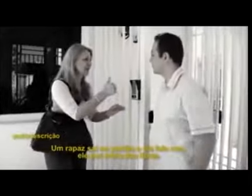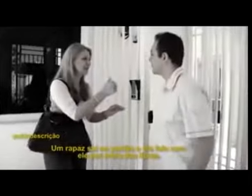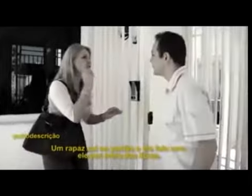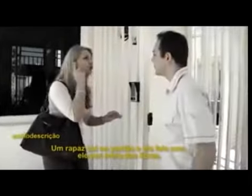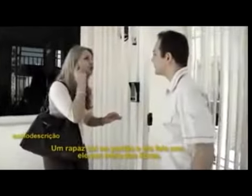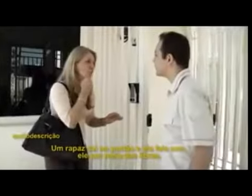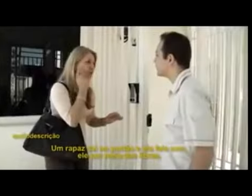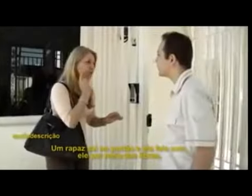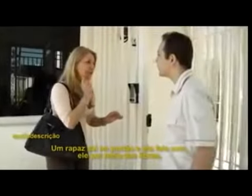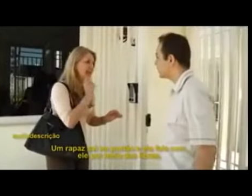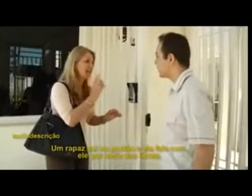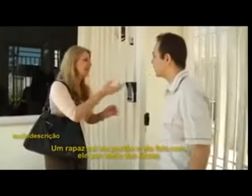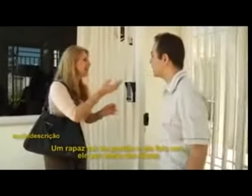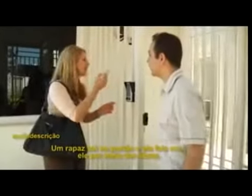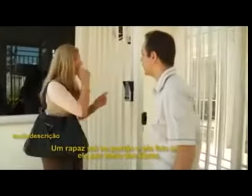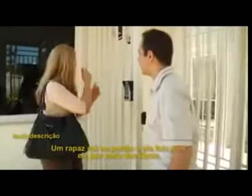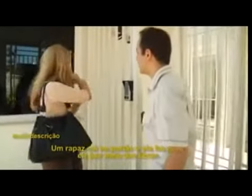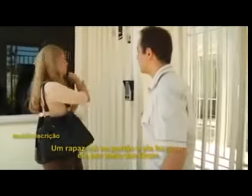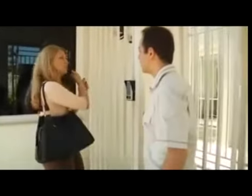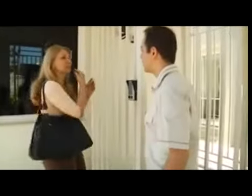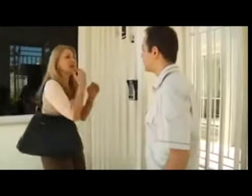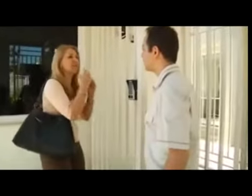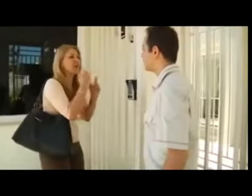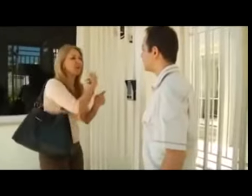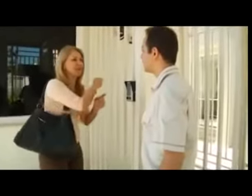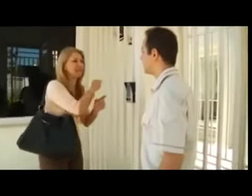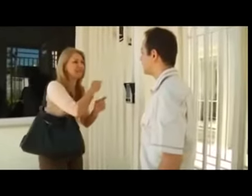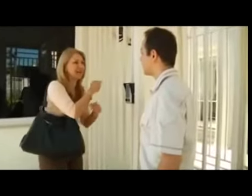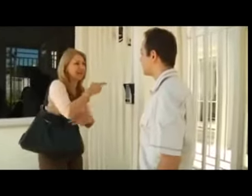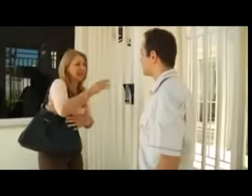no portão e ela fala com ele em libras.